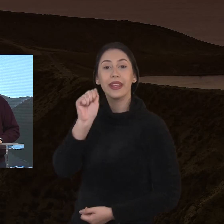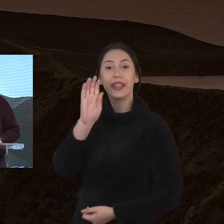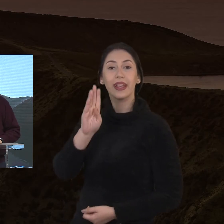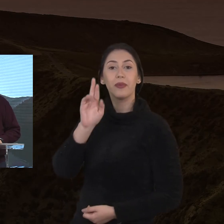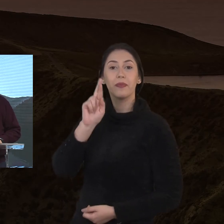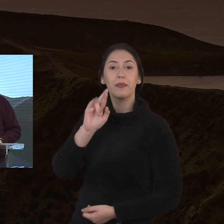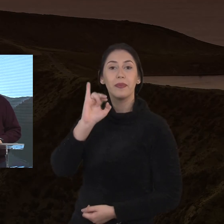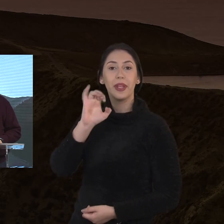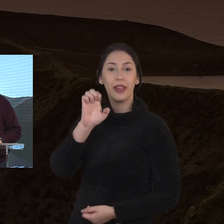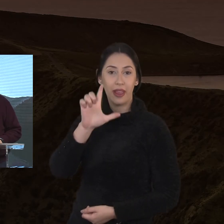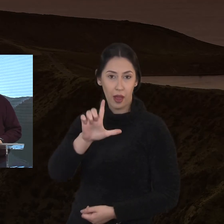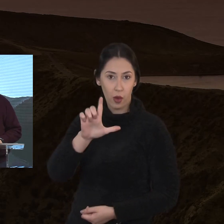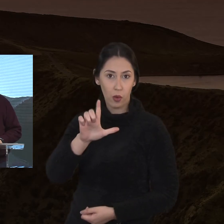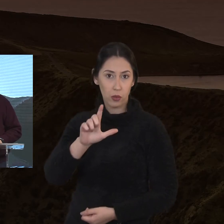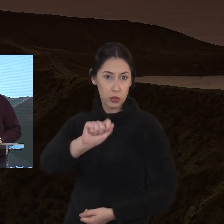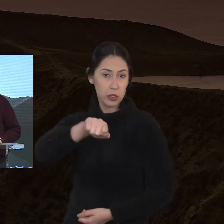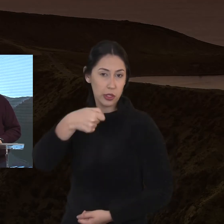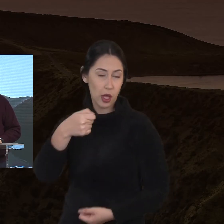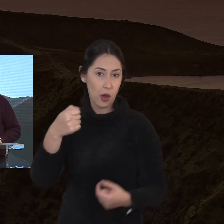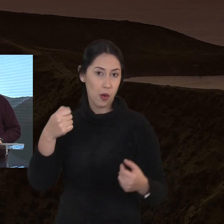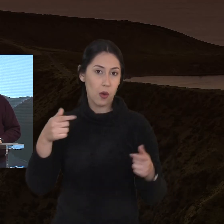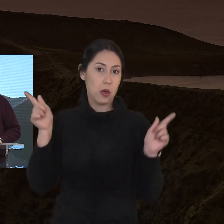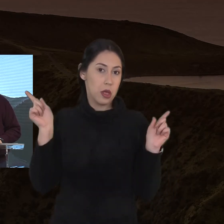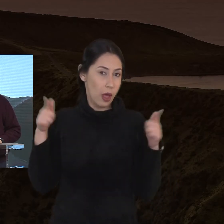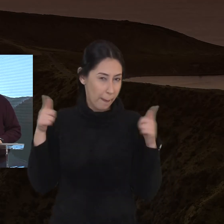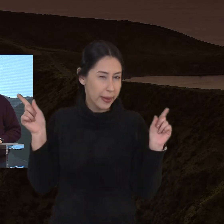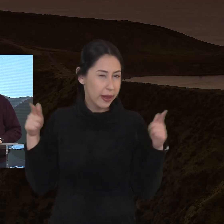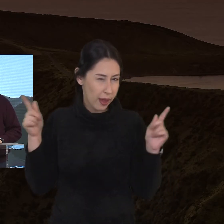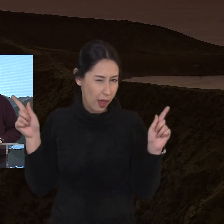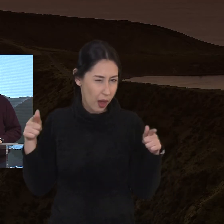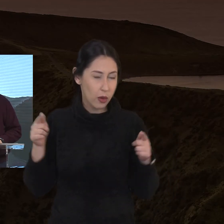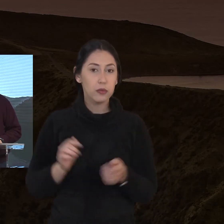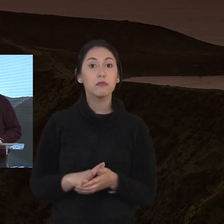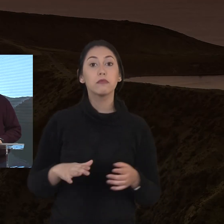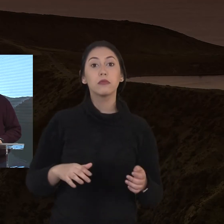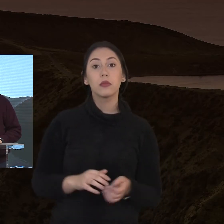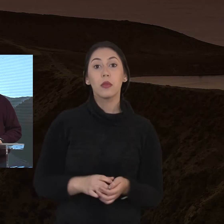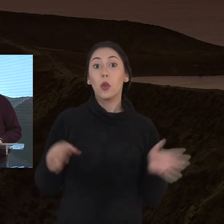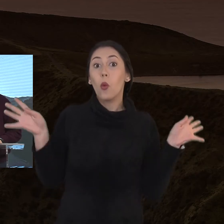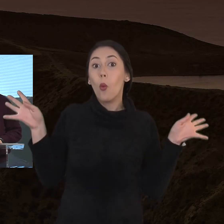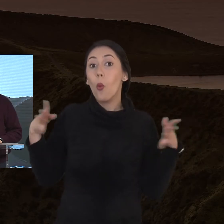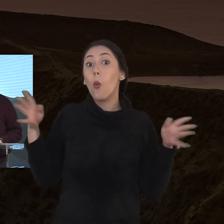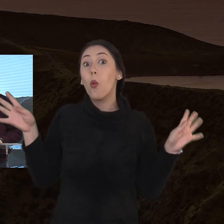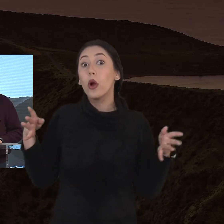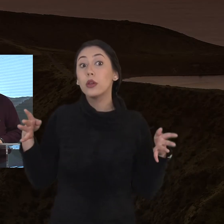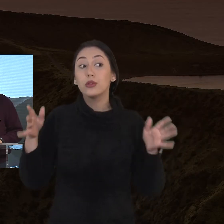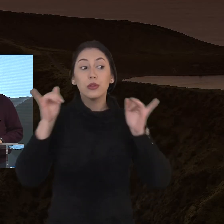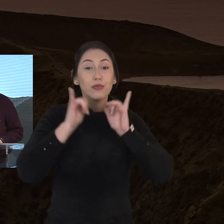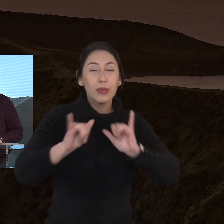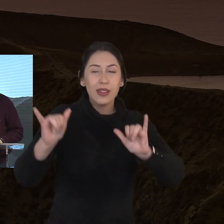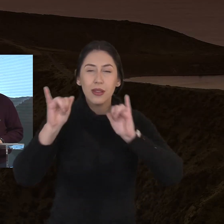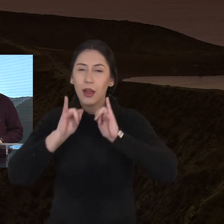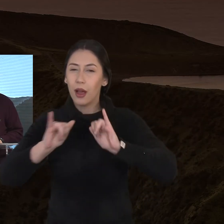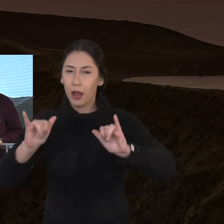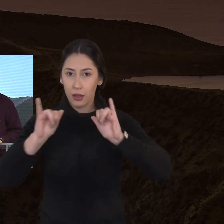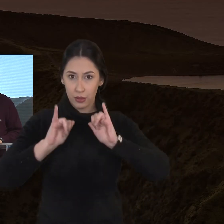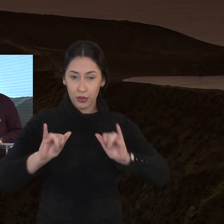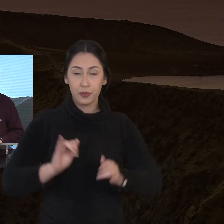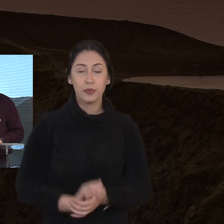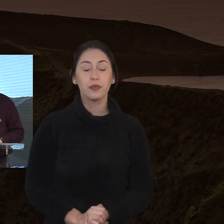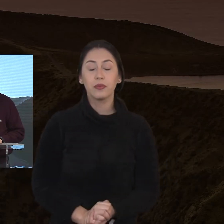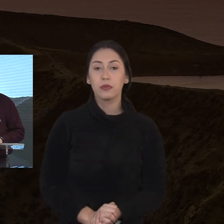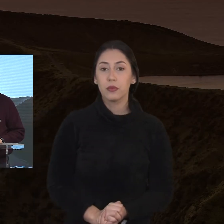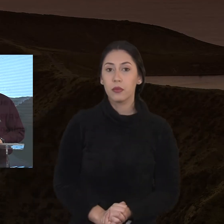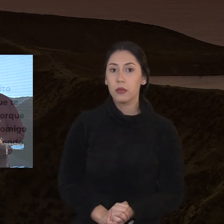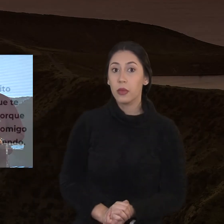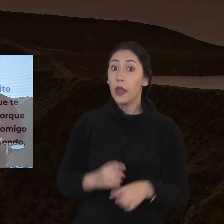já foi tinha sido enviado várias vezes para falar com o daniel gabriel é o anjo mensageiro tá e então